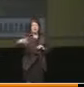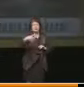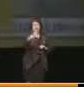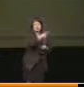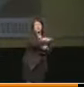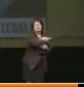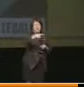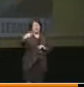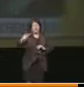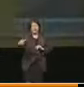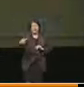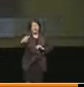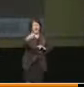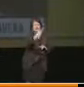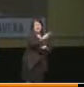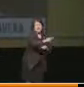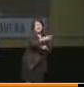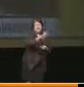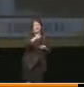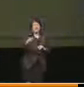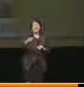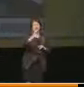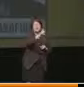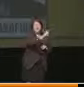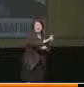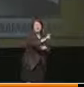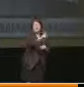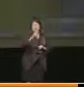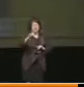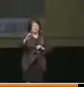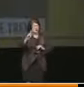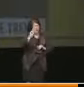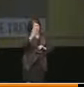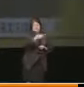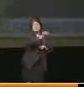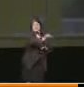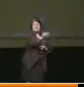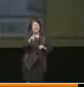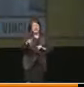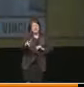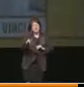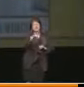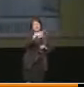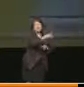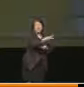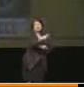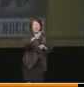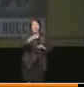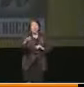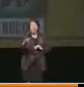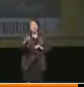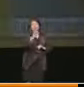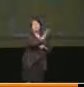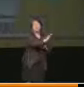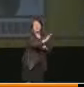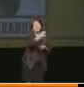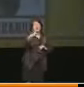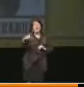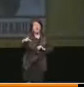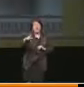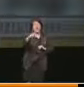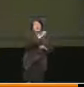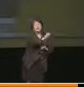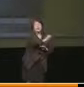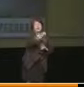Tedoldi Lidia D'Aravera Gianrico Caro Figlio Emanuele Trevi Simona Vinci Matteo Nucci Nadia Terranova Francesco Pecoraro Antonio